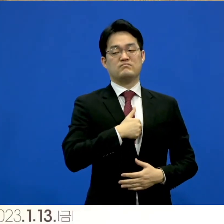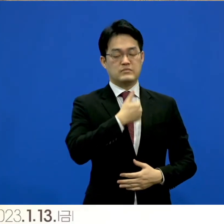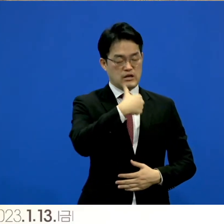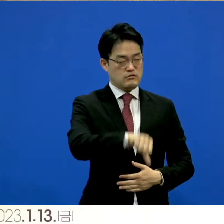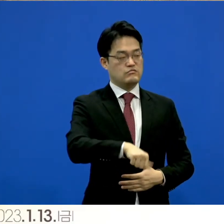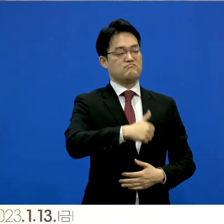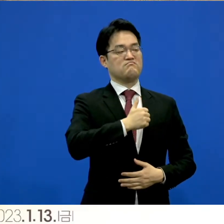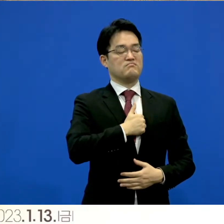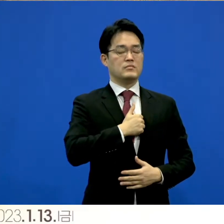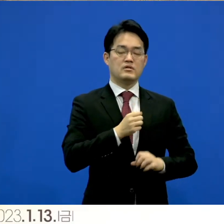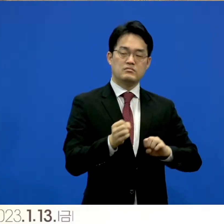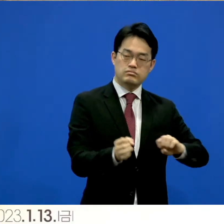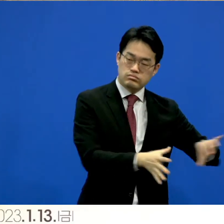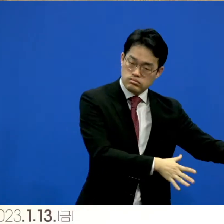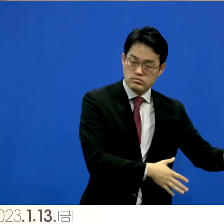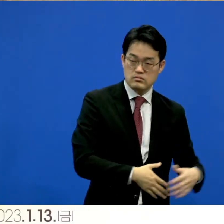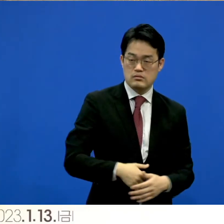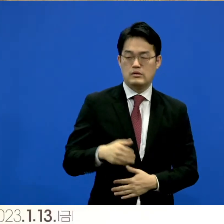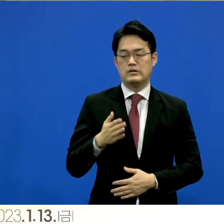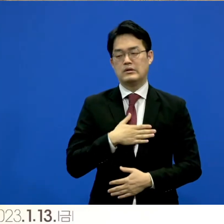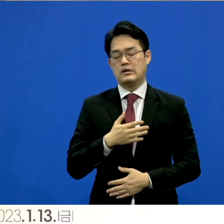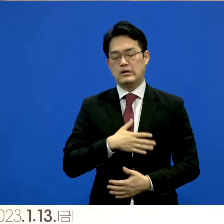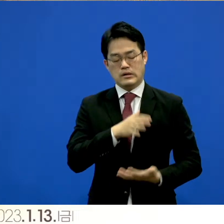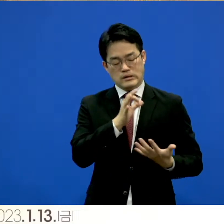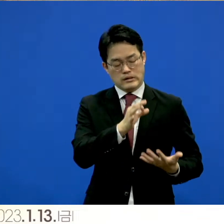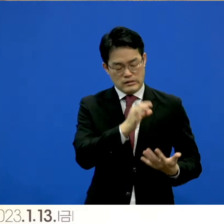자신이 얼마나 무가치한 존재인가